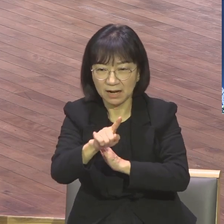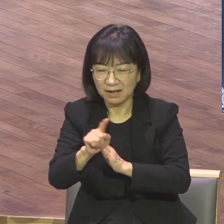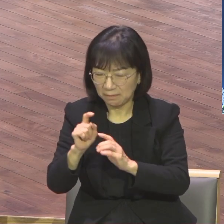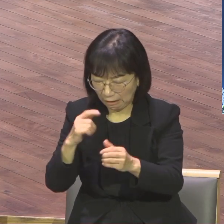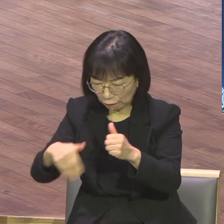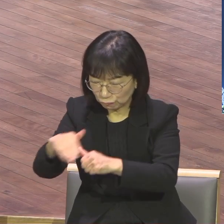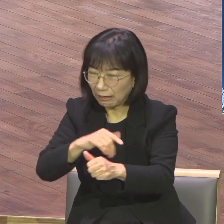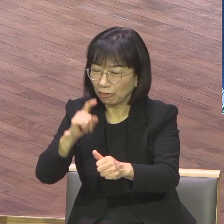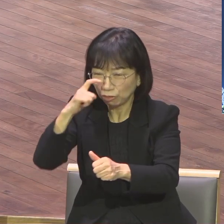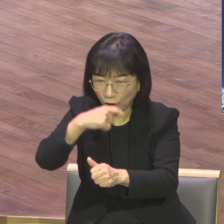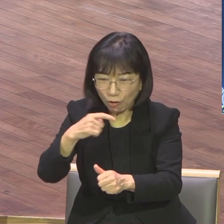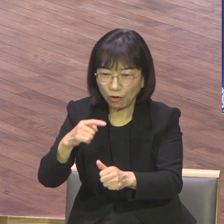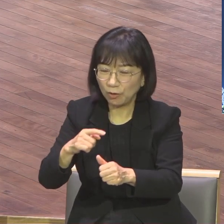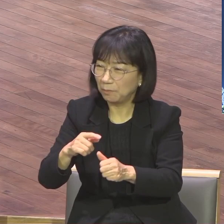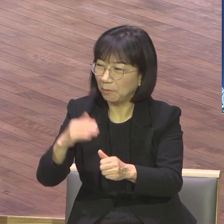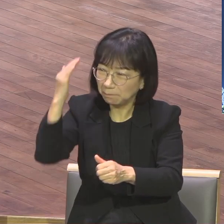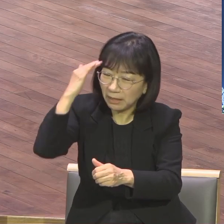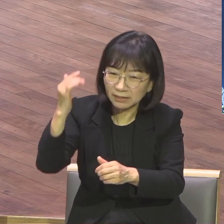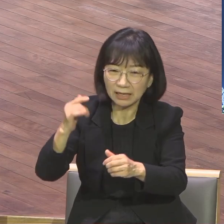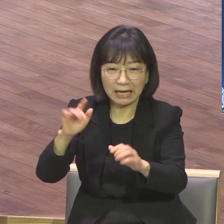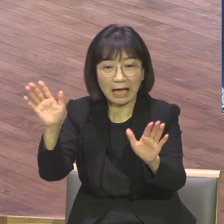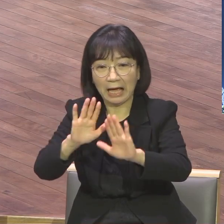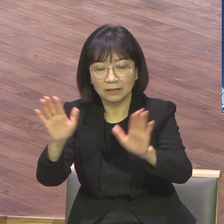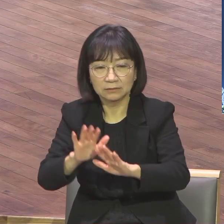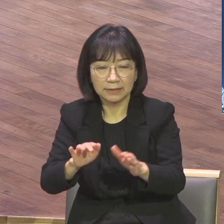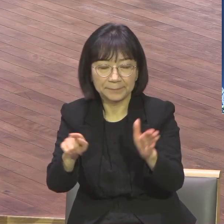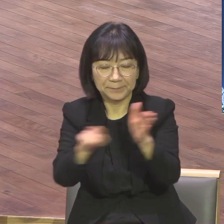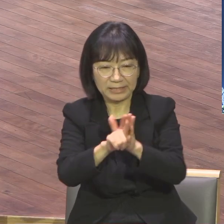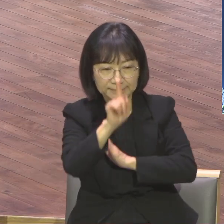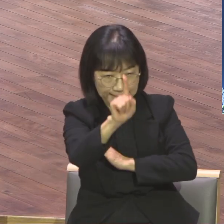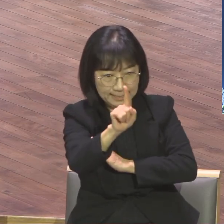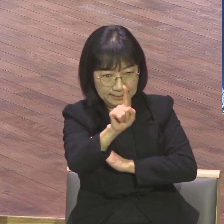사람이 때로는 살다 보면 실수할 수 있어요. 잘못할 수도 있어요.